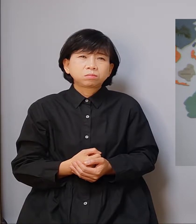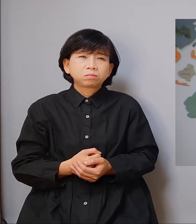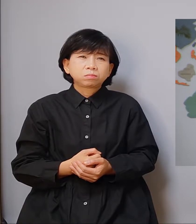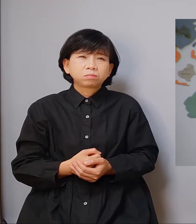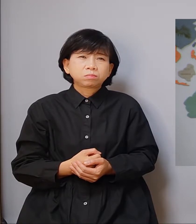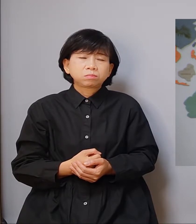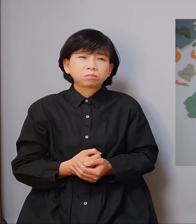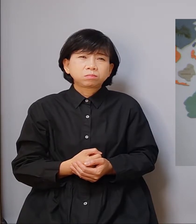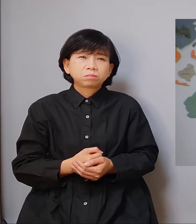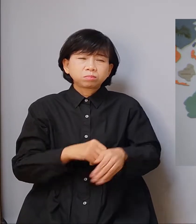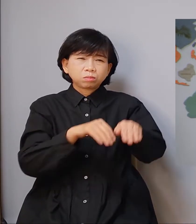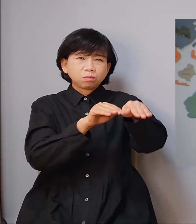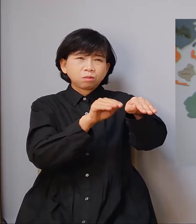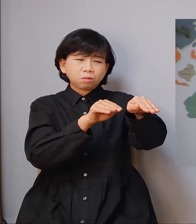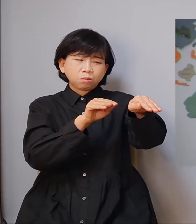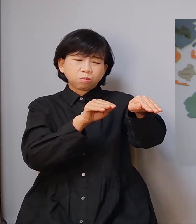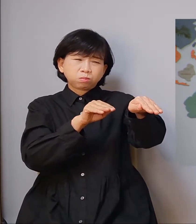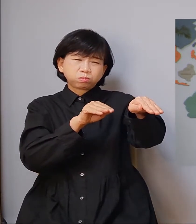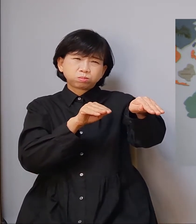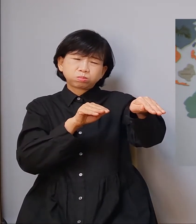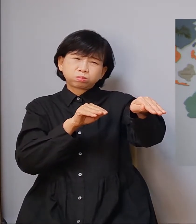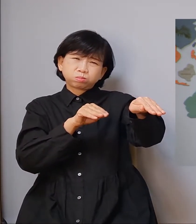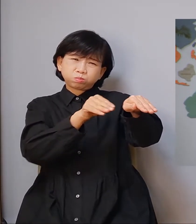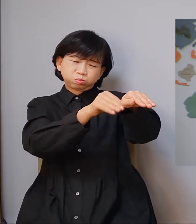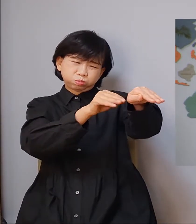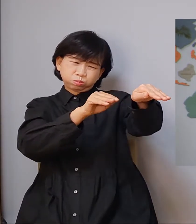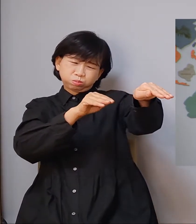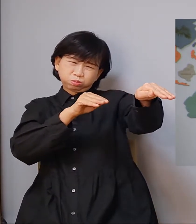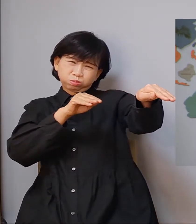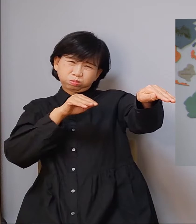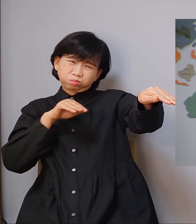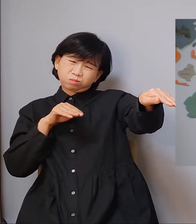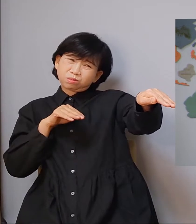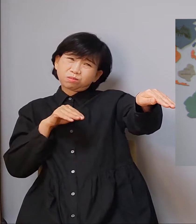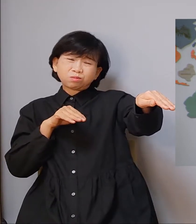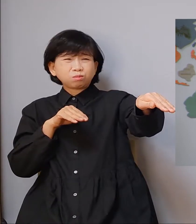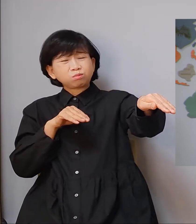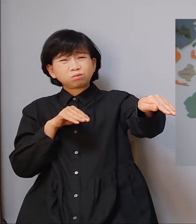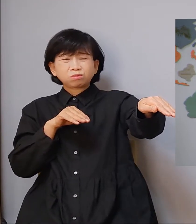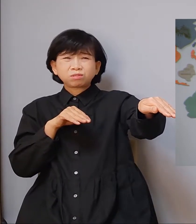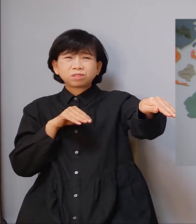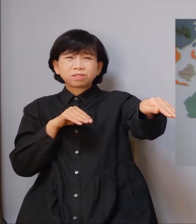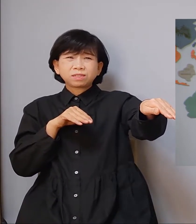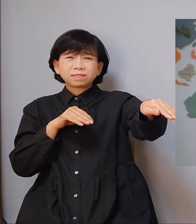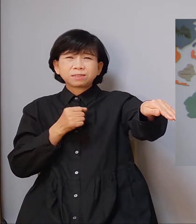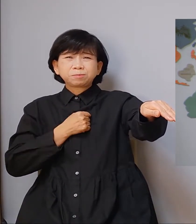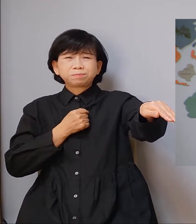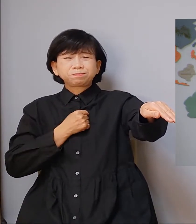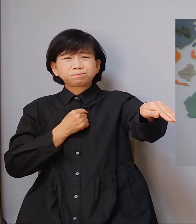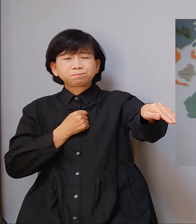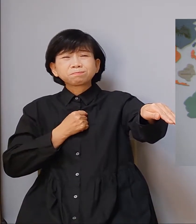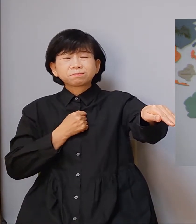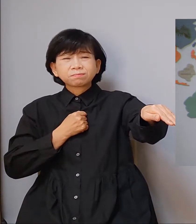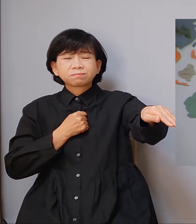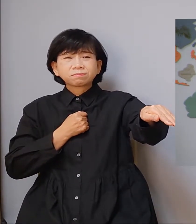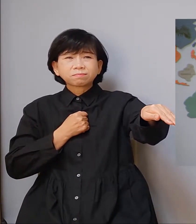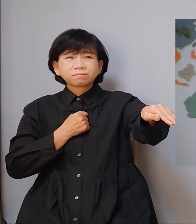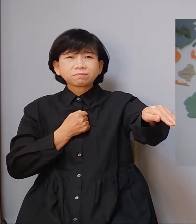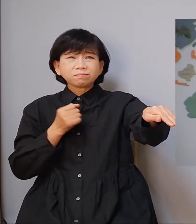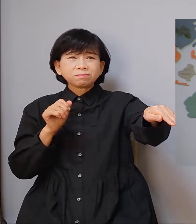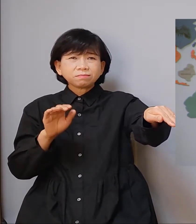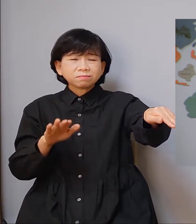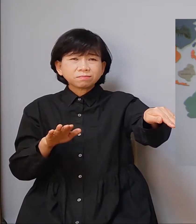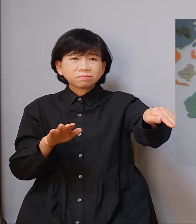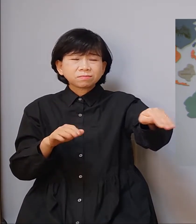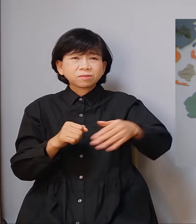전혀 길이 뚫리지 않겠구나 생각이 들 정도로 아주 답답하기도 합니다. 그런데